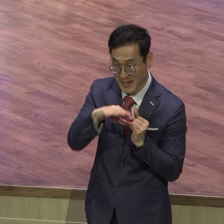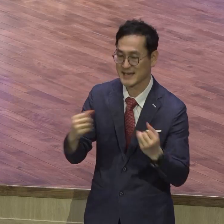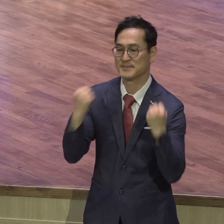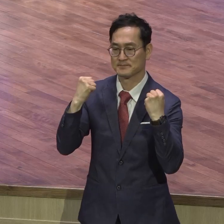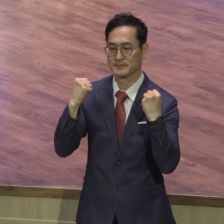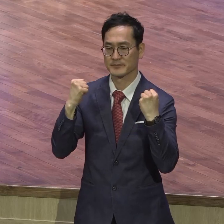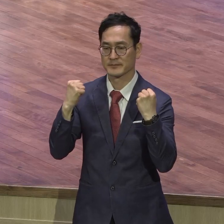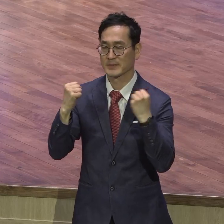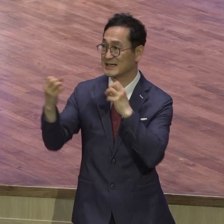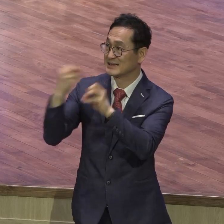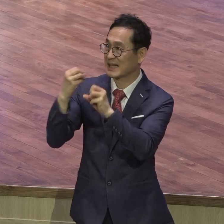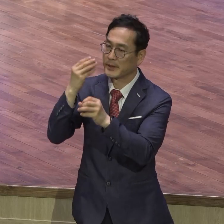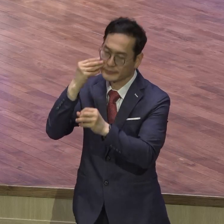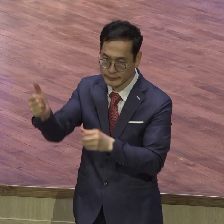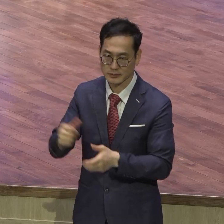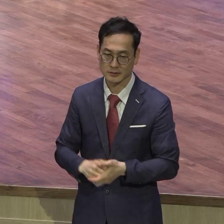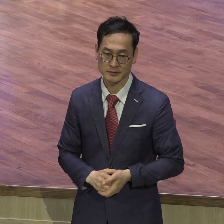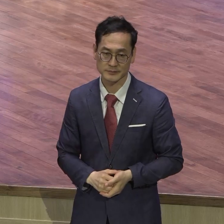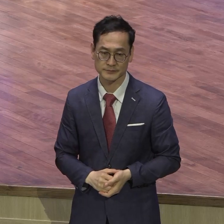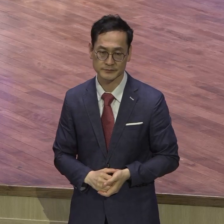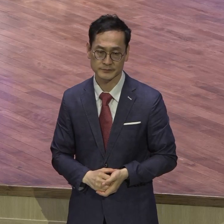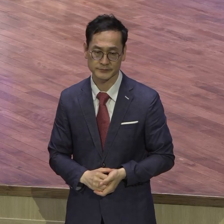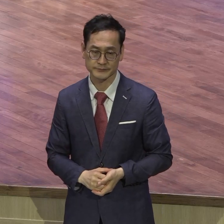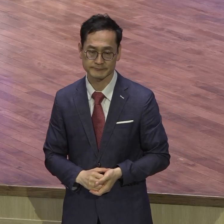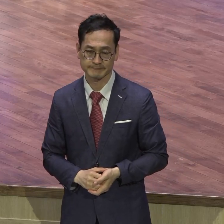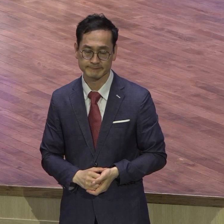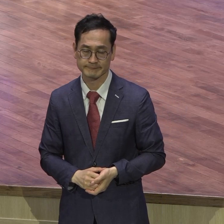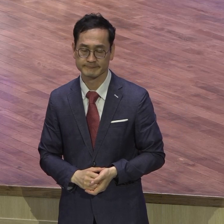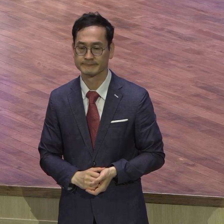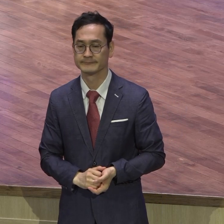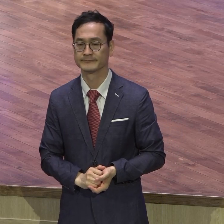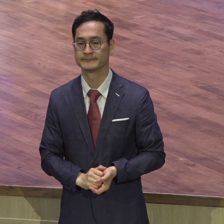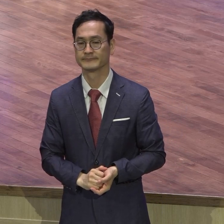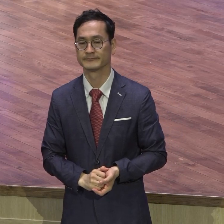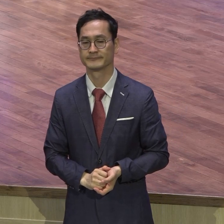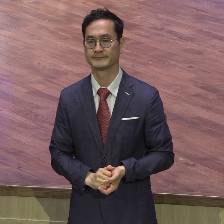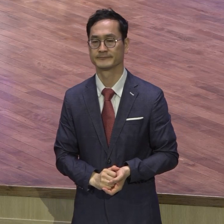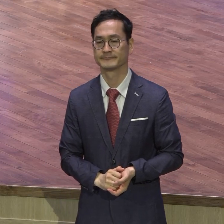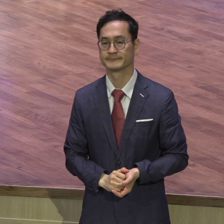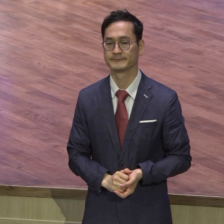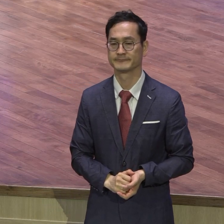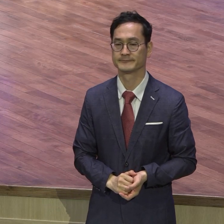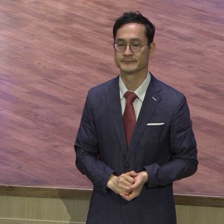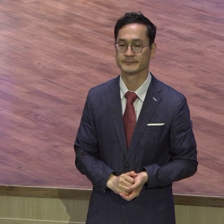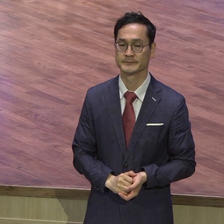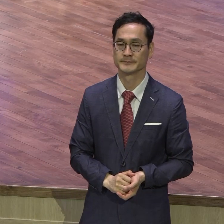얻고 응답의 시간표 속으로 들어가게 되어있다니까요 하나님의 말씀을 중심으로 사면